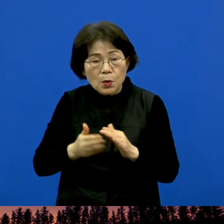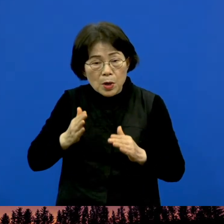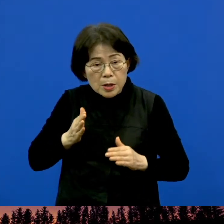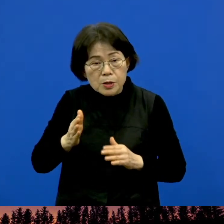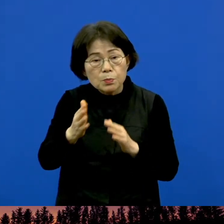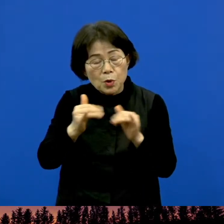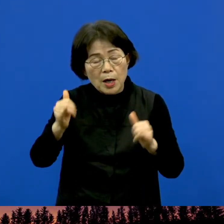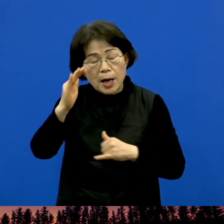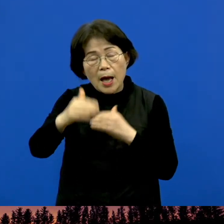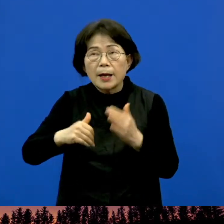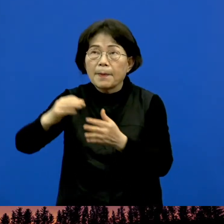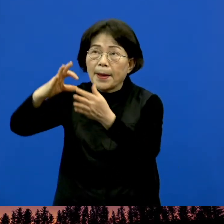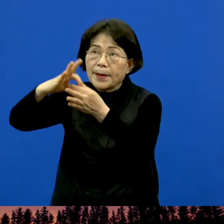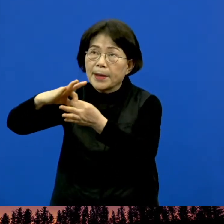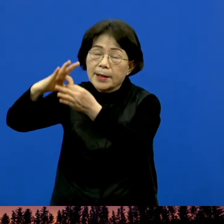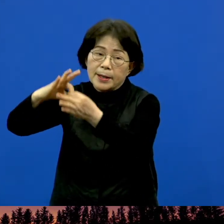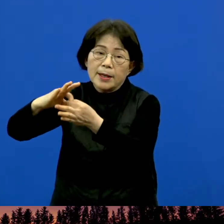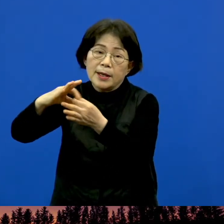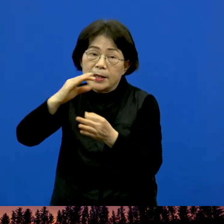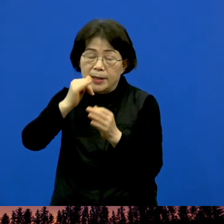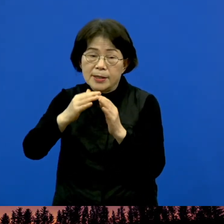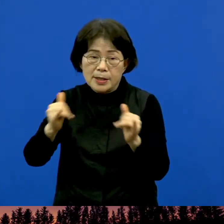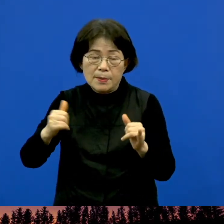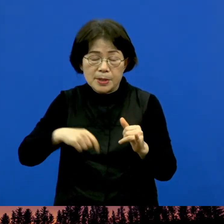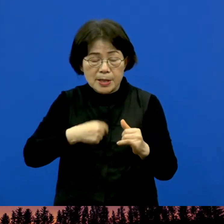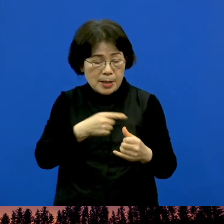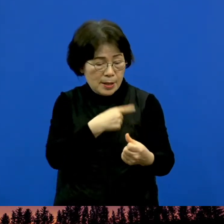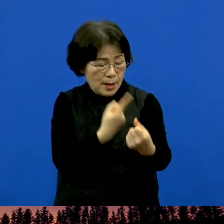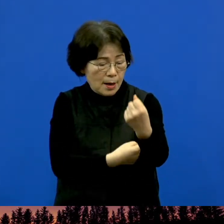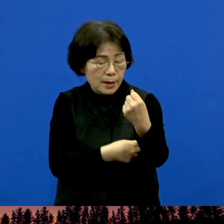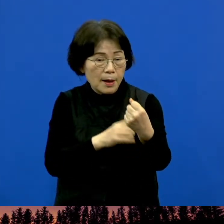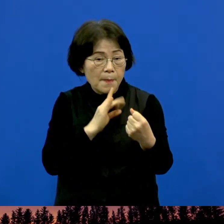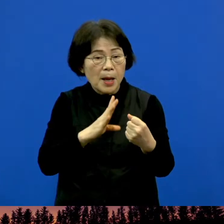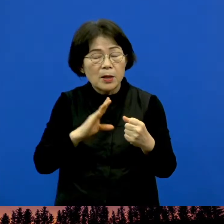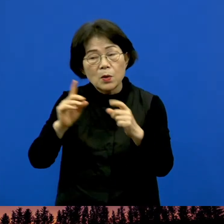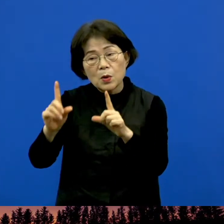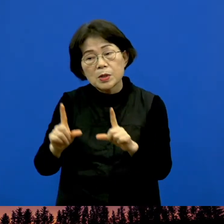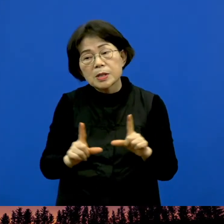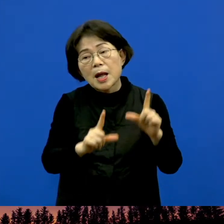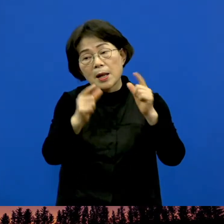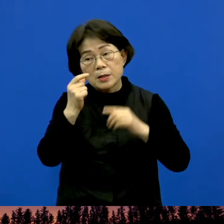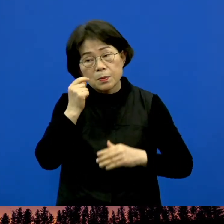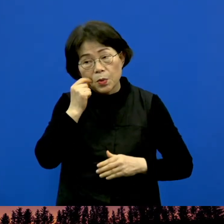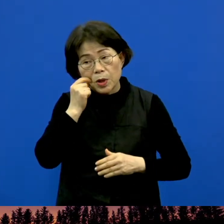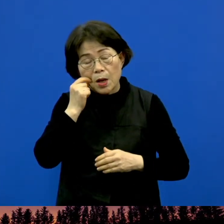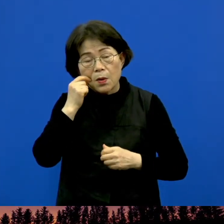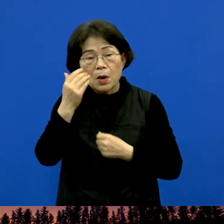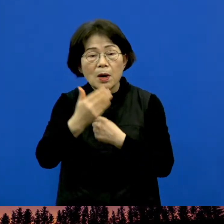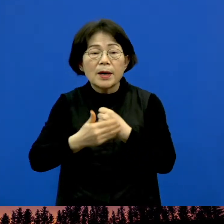하나님과 연결되는 것입니다. 자신의 능력만으로 살아가려고 해서는 안 돼요. 하나님의 은혜가 필요해요.